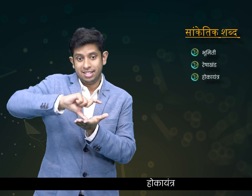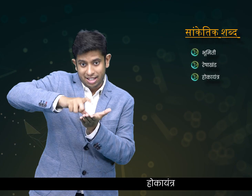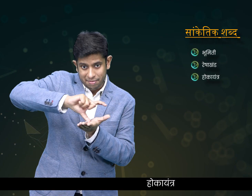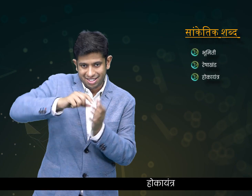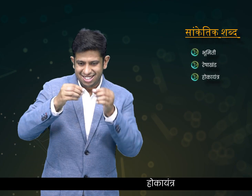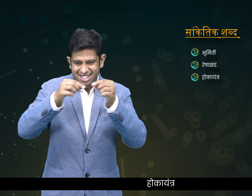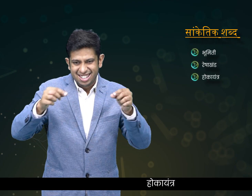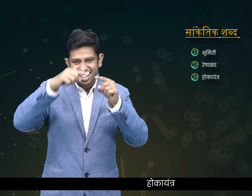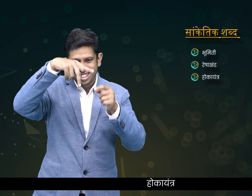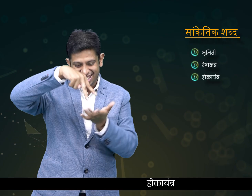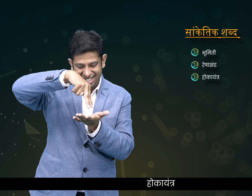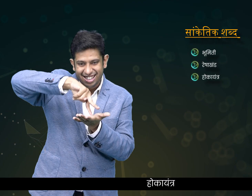होकायंत्र,